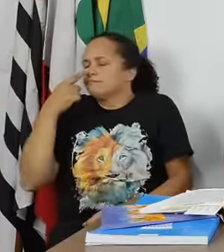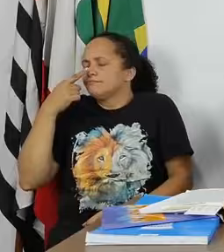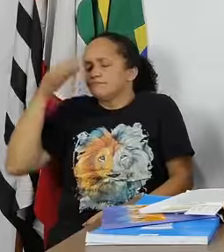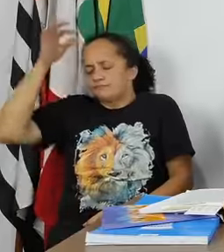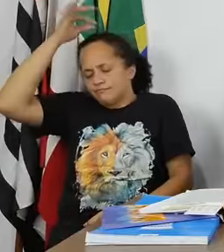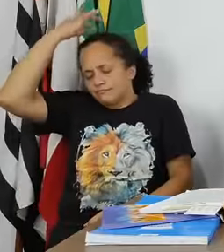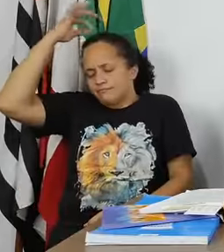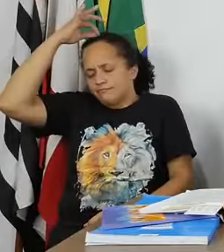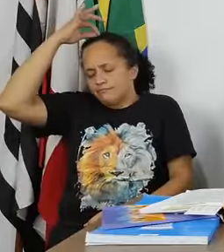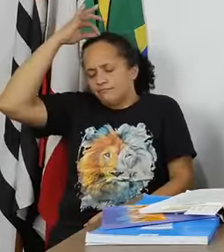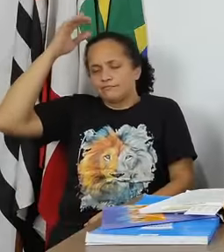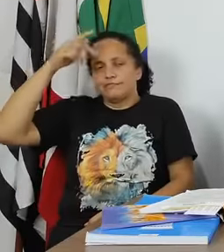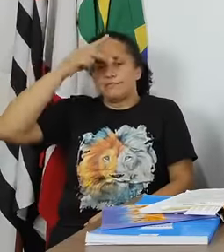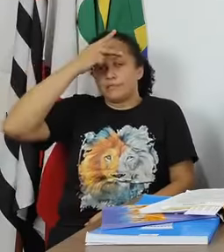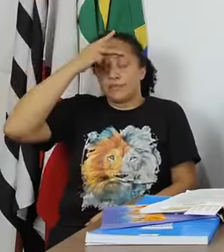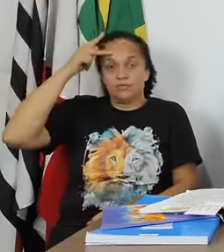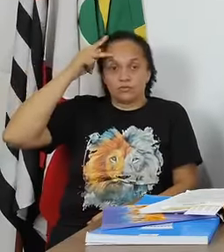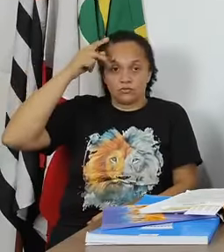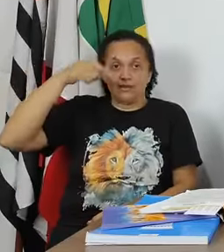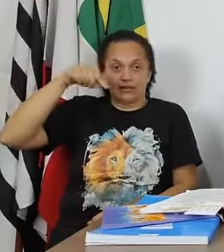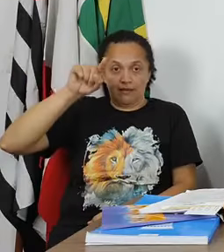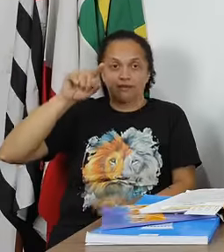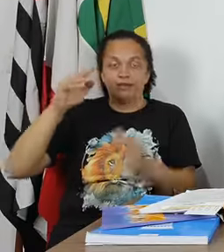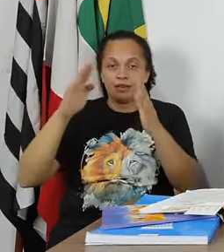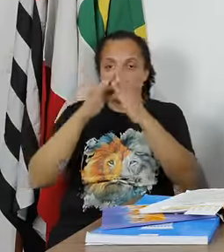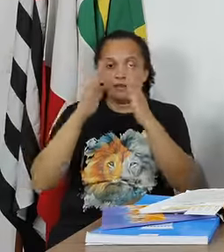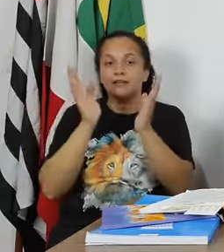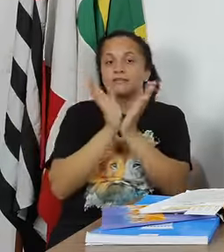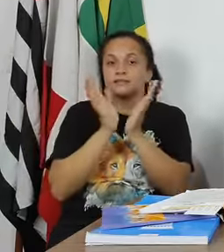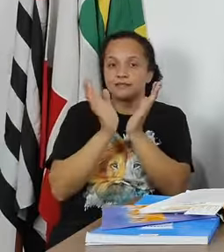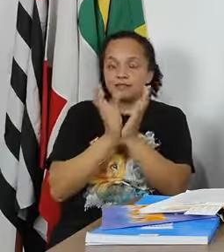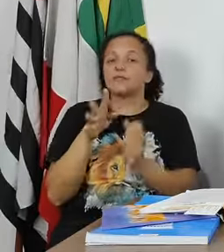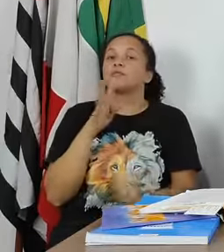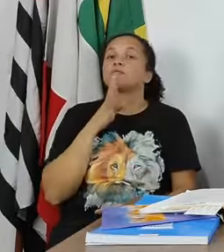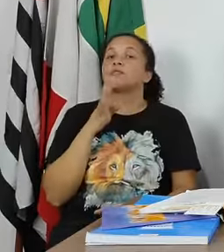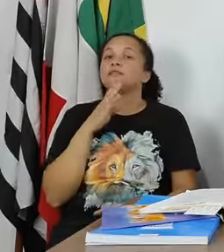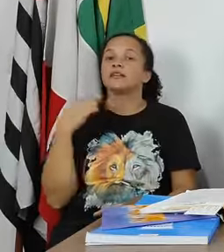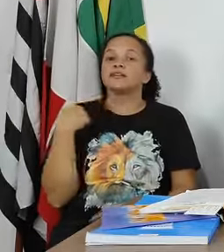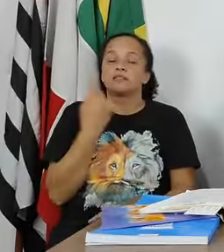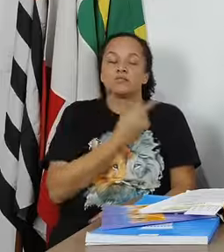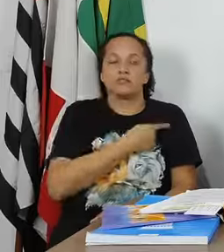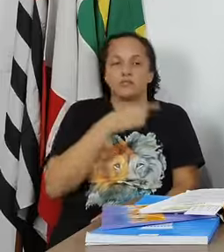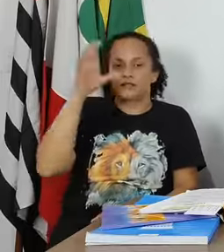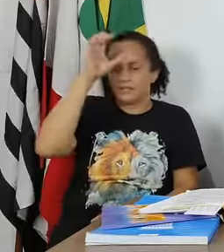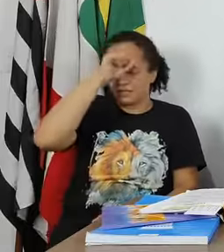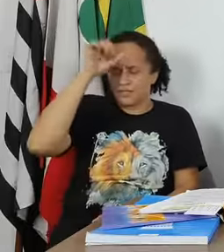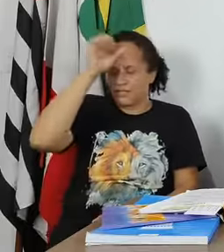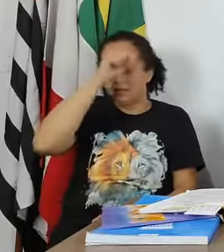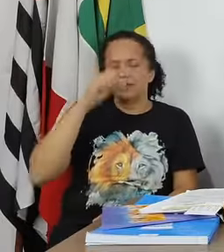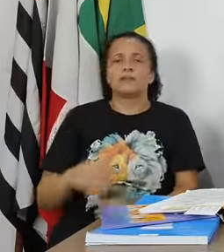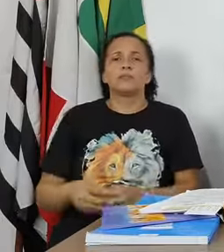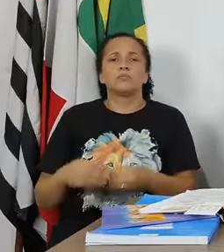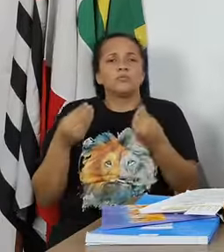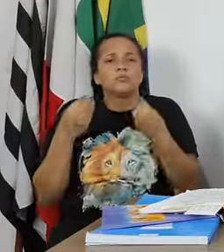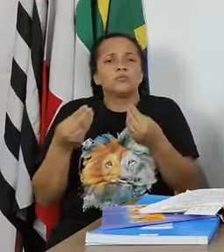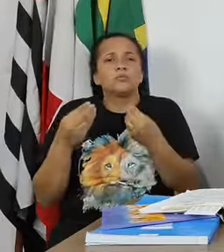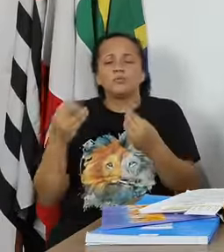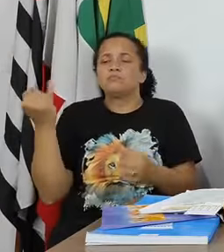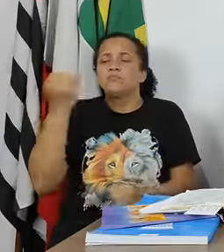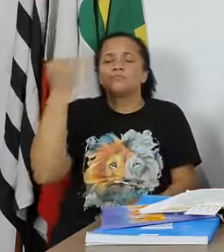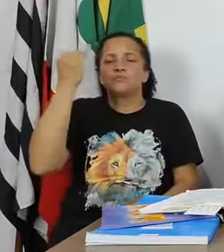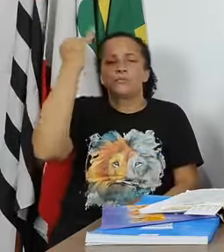Santo. Quem está na célula conhece, viu que esse semestre nós estudamos, né, a maturidade cristã. Uma das